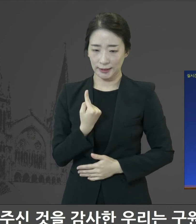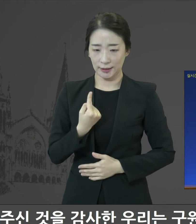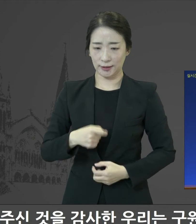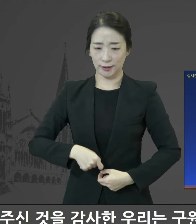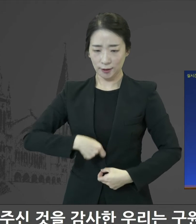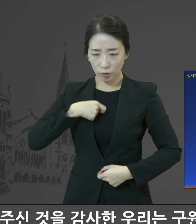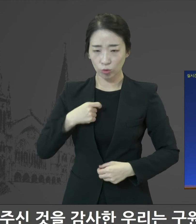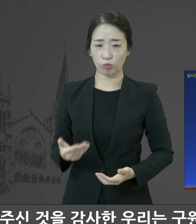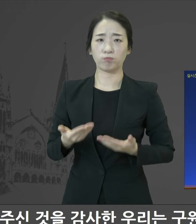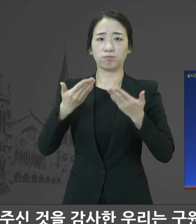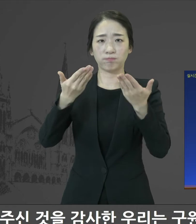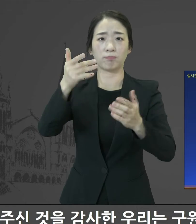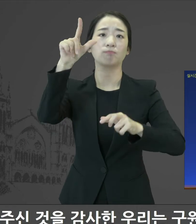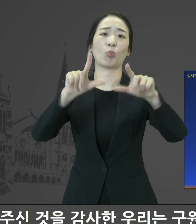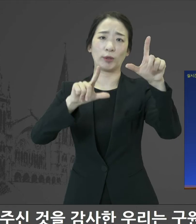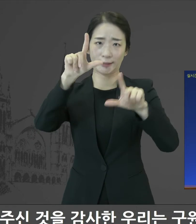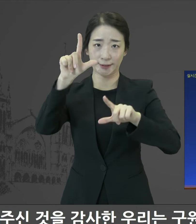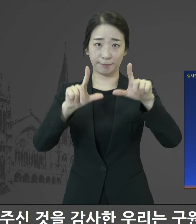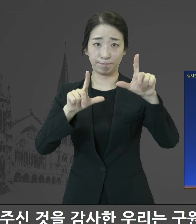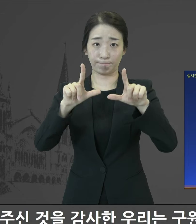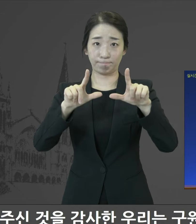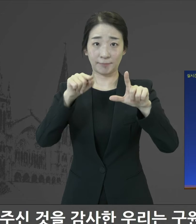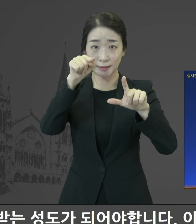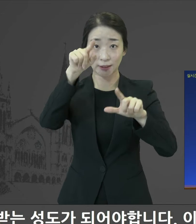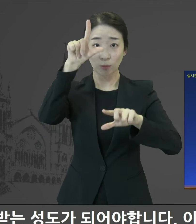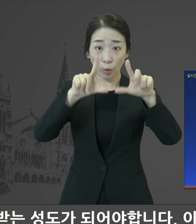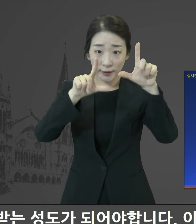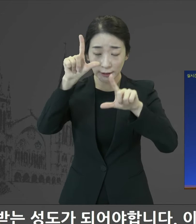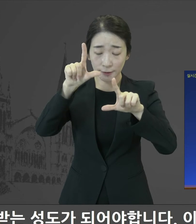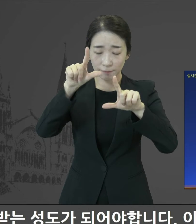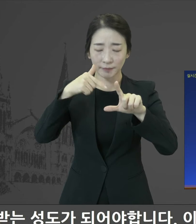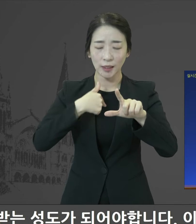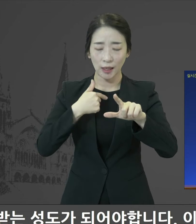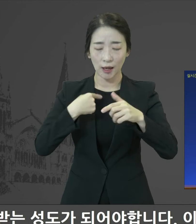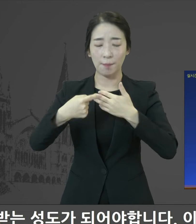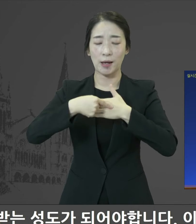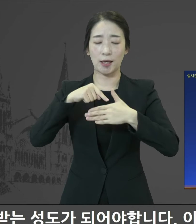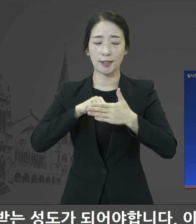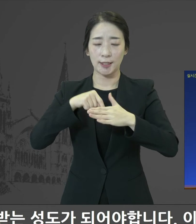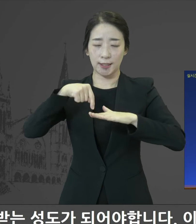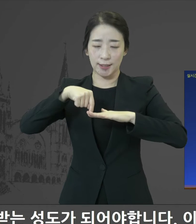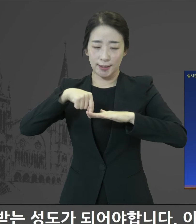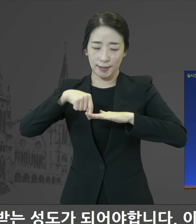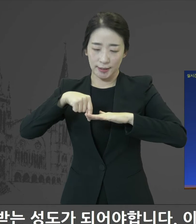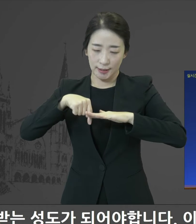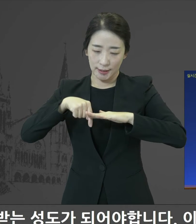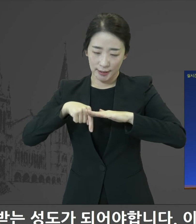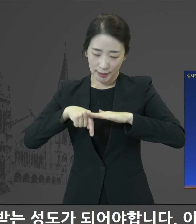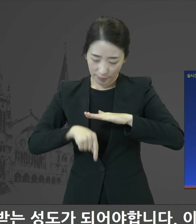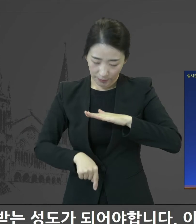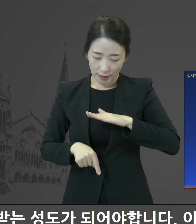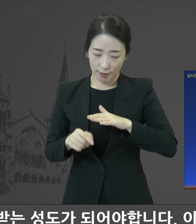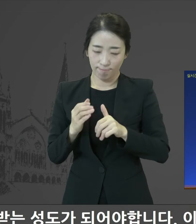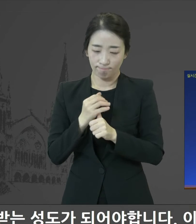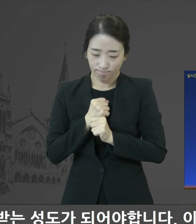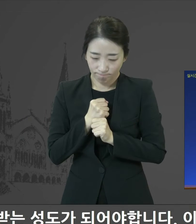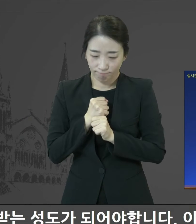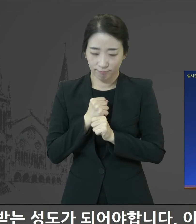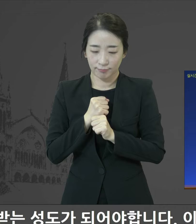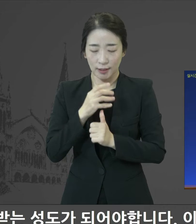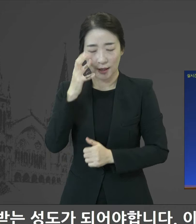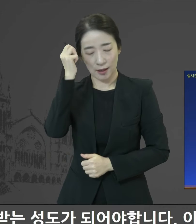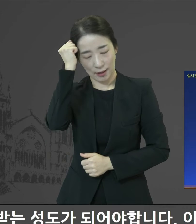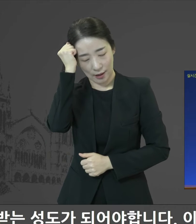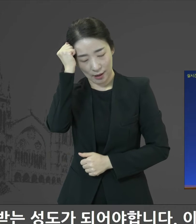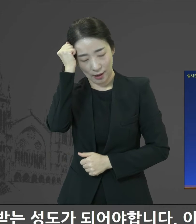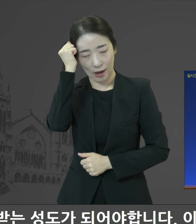그리스도의 모델입니다. 이 예수 그리스도를 내 마음속에 깊게 그리고 제대로 붙들고 있을 때 우리는 사랑